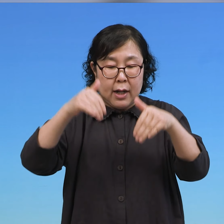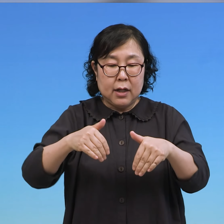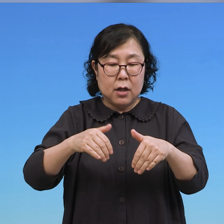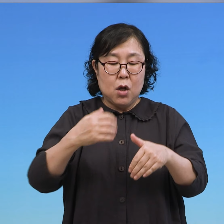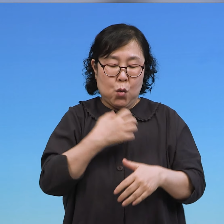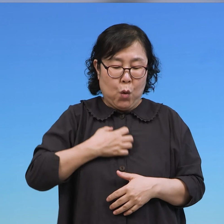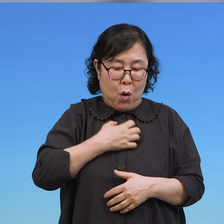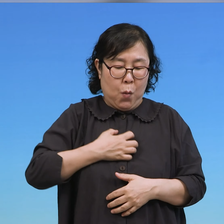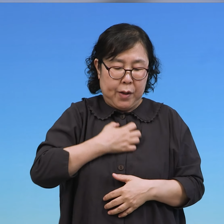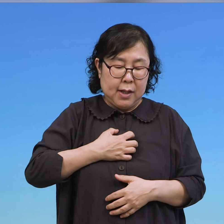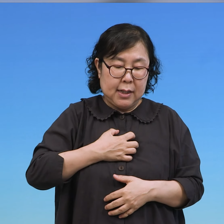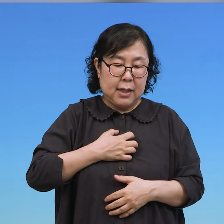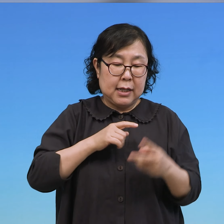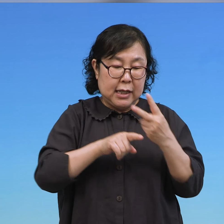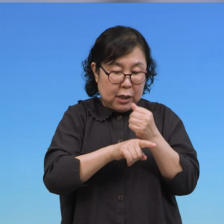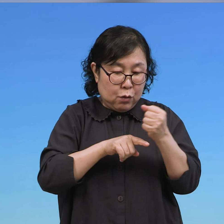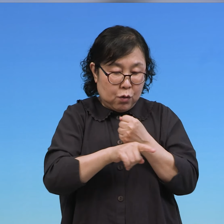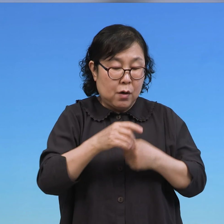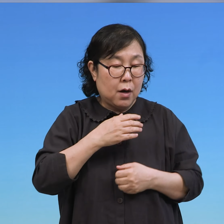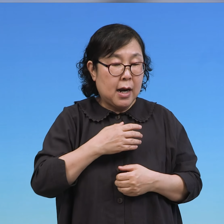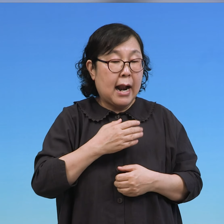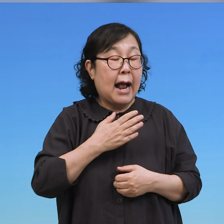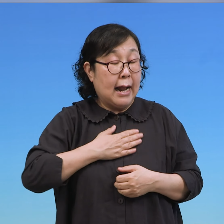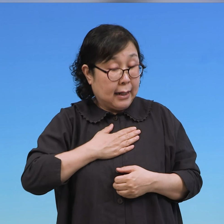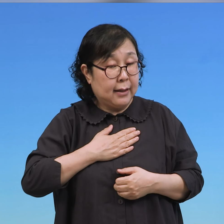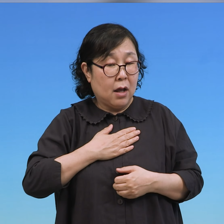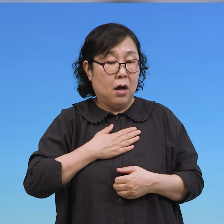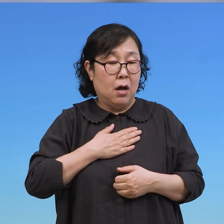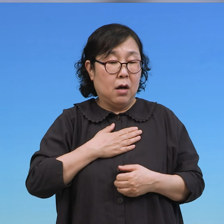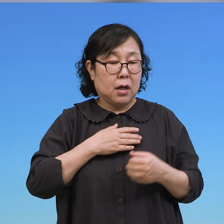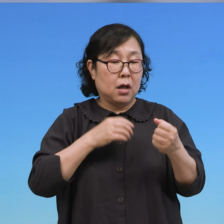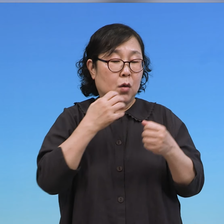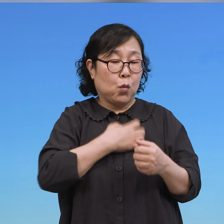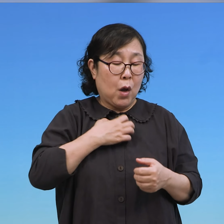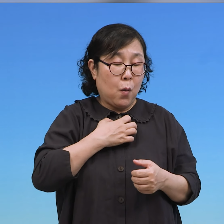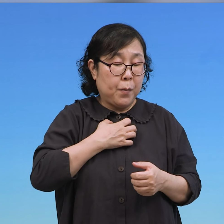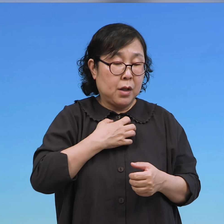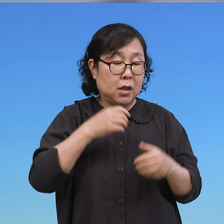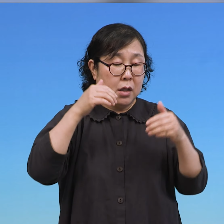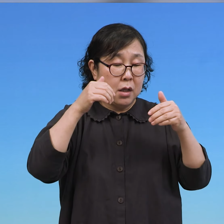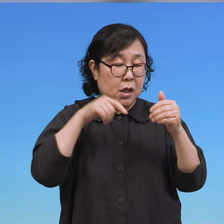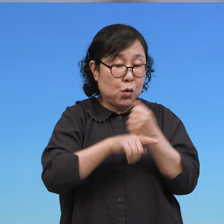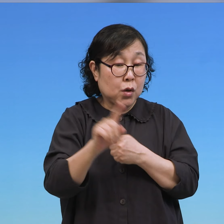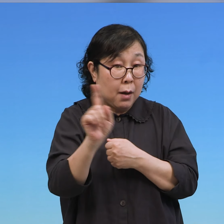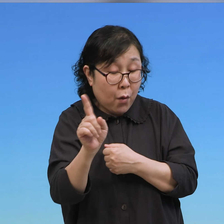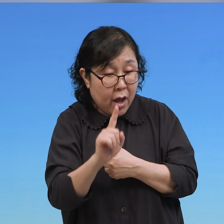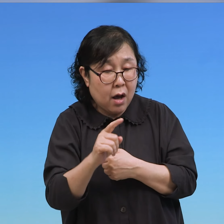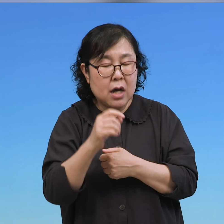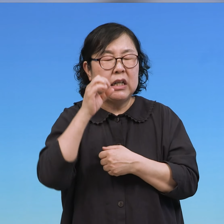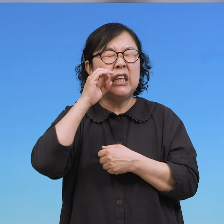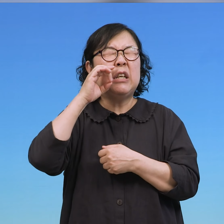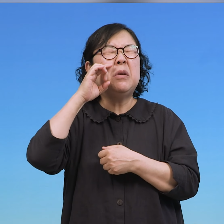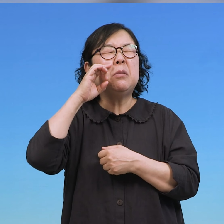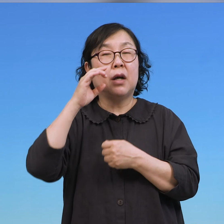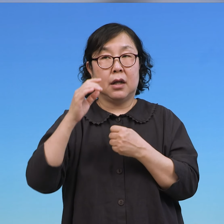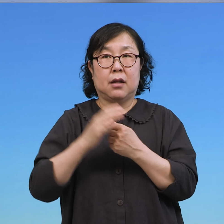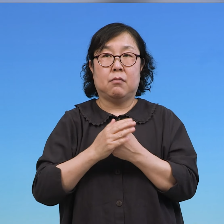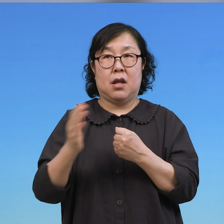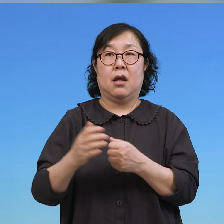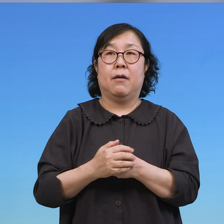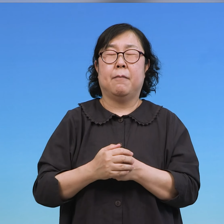괴롭히는데 그랬더니 심심해서 그렇대요. 할 일은 없고 다 이루었고 제대 남겨놓고. 그게 제가